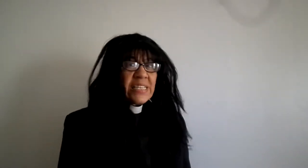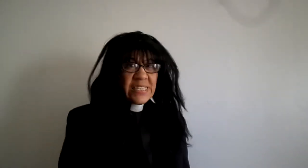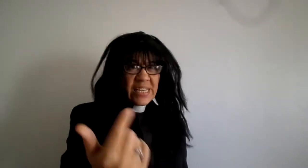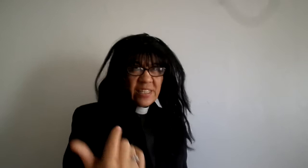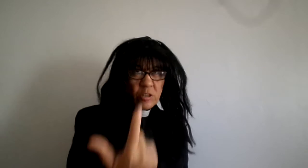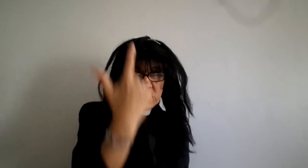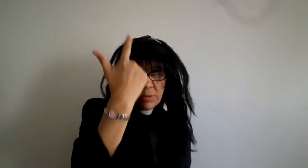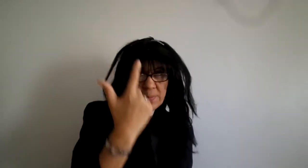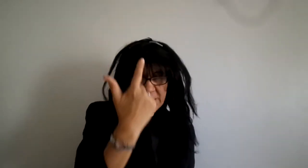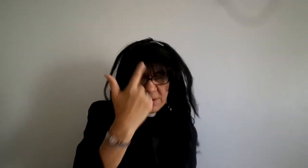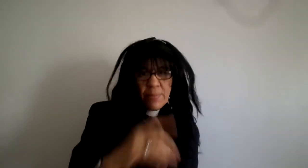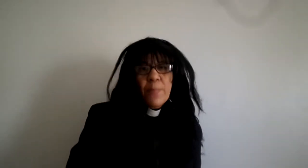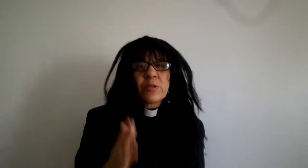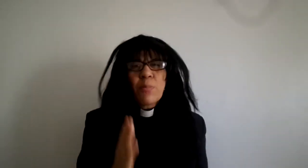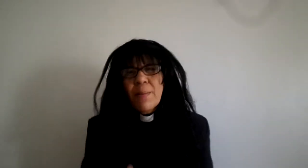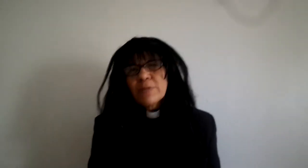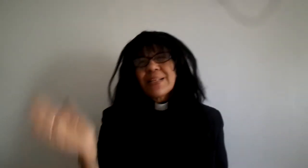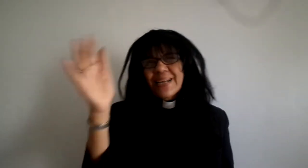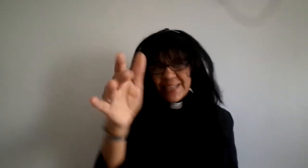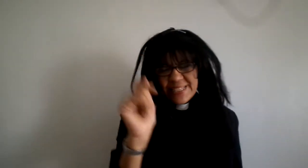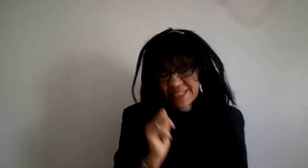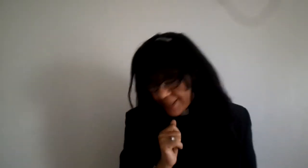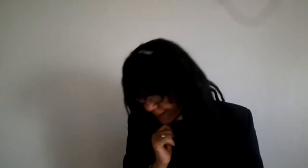sin santidad, no se va a ir para arriba, ¿verdad? Pero estamos hablando de la creencia de Dios.